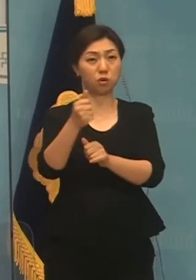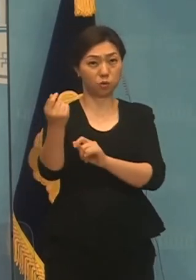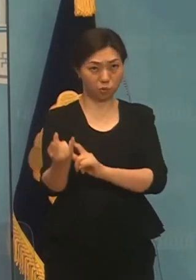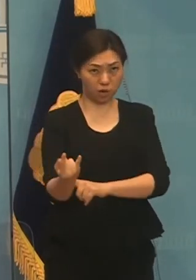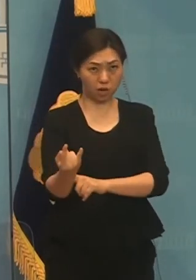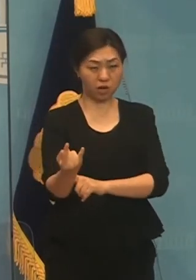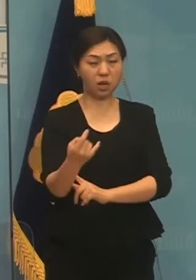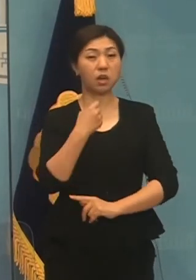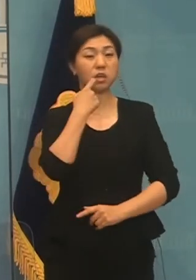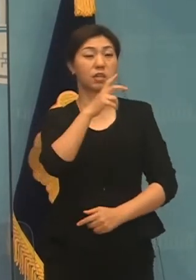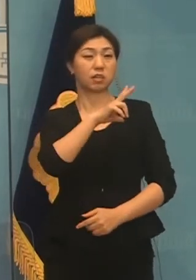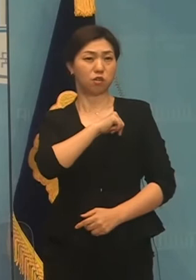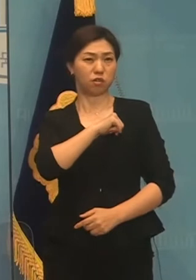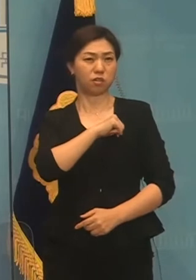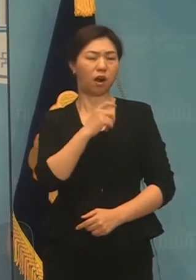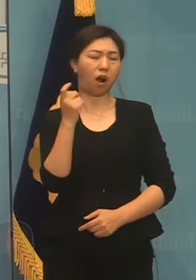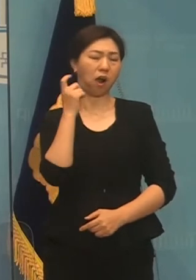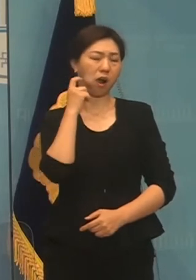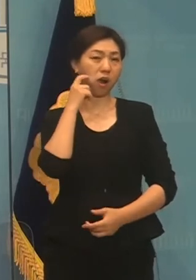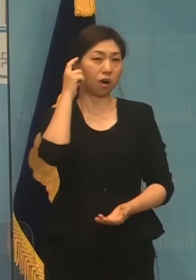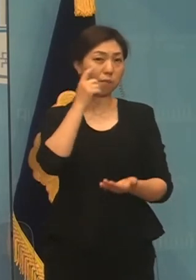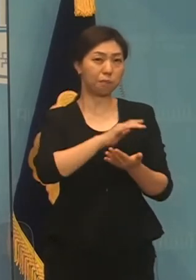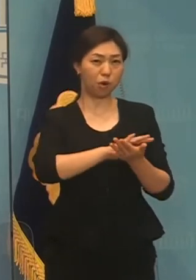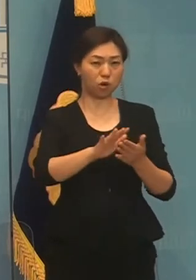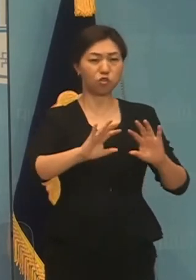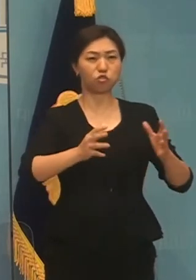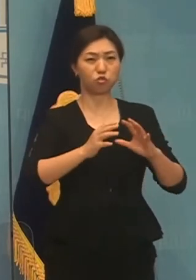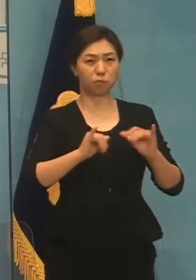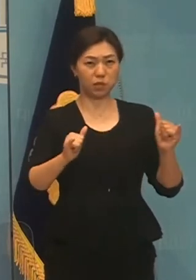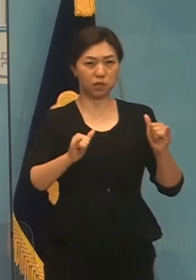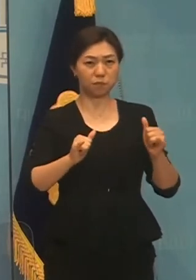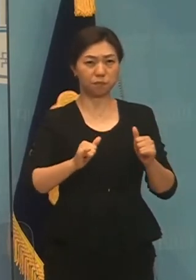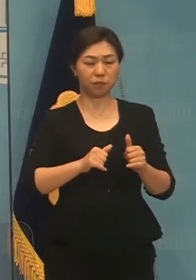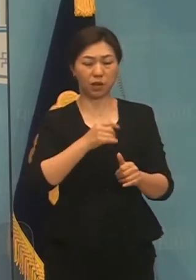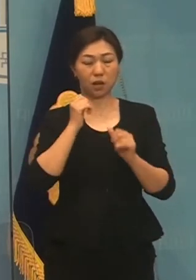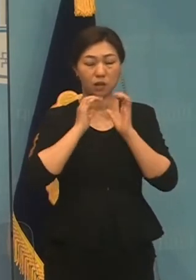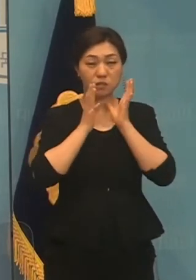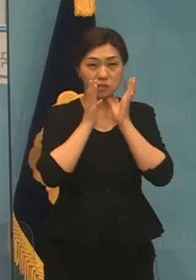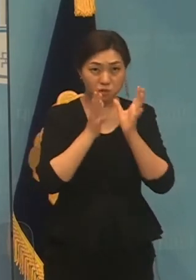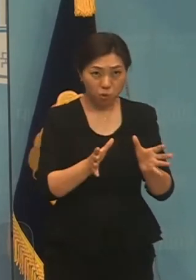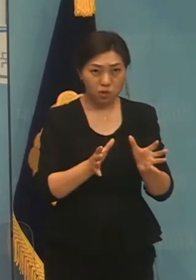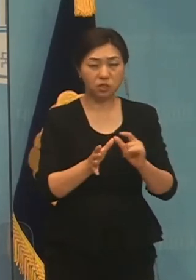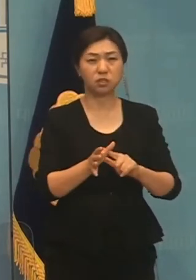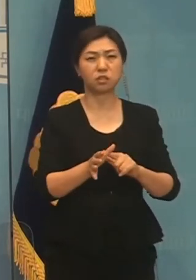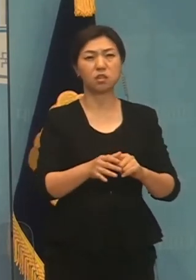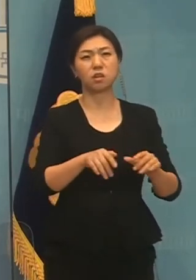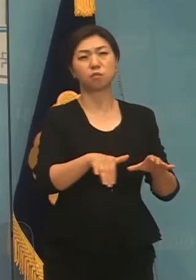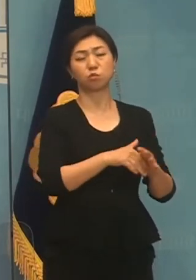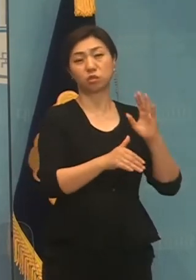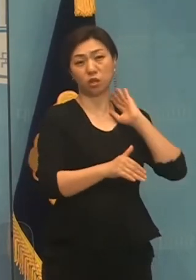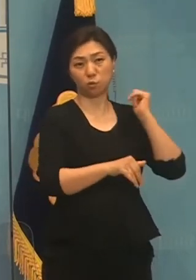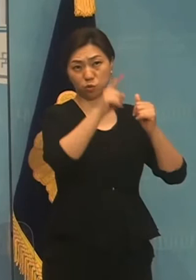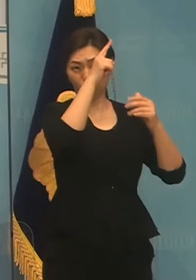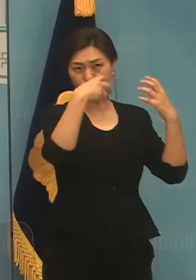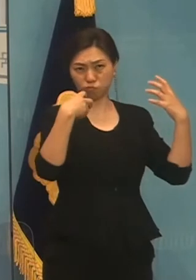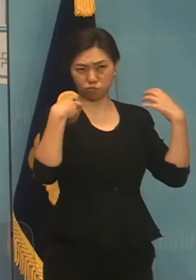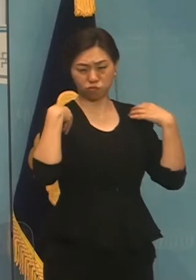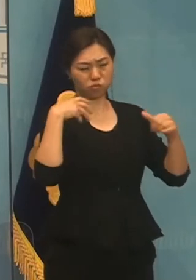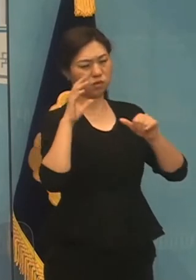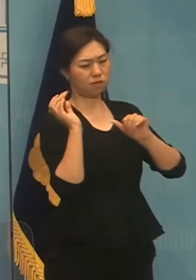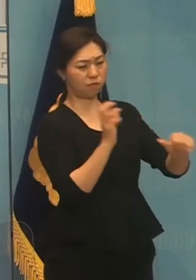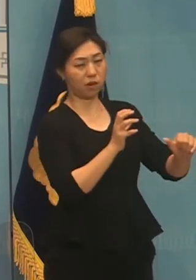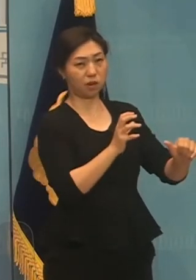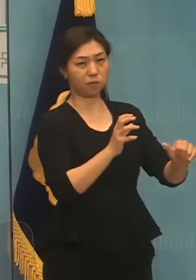맞아 가짜 평화로 국민을 기만하는 문재인 정권을 강하게 비판하면서 다음과 같이